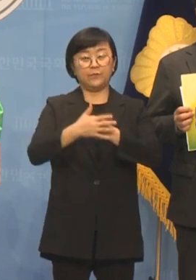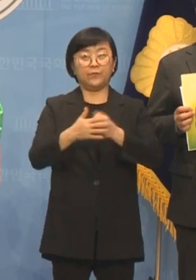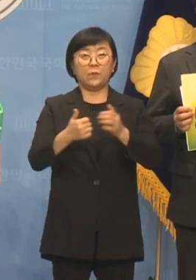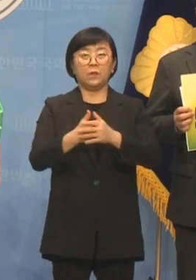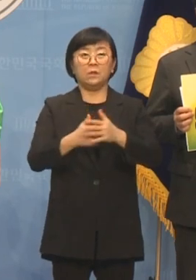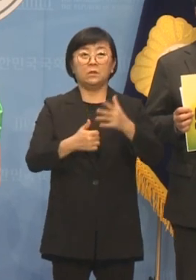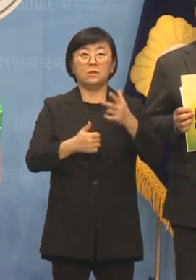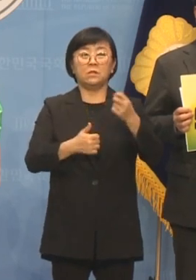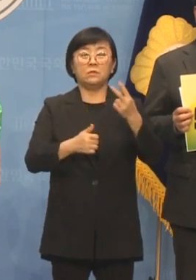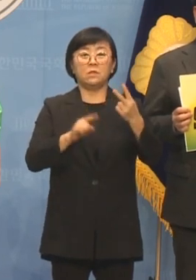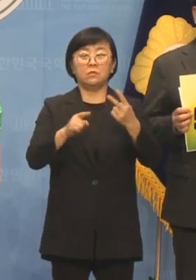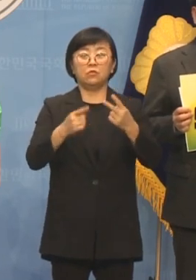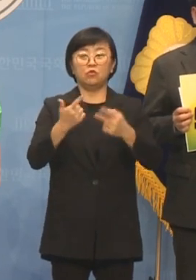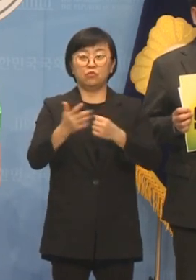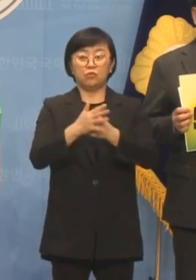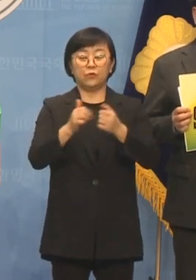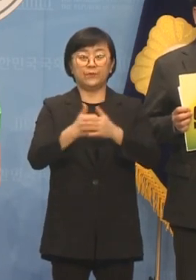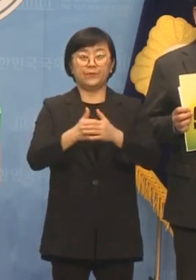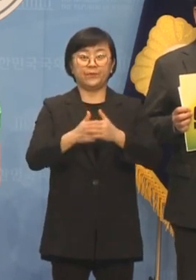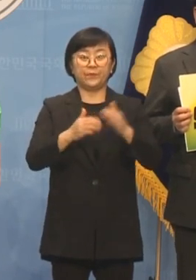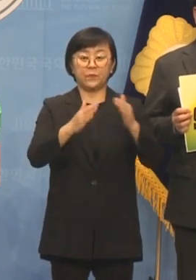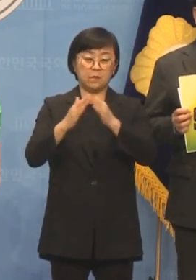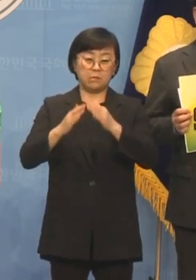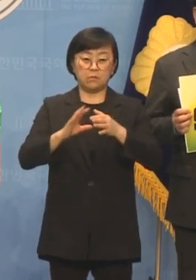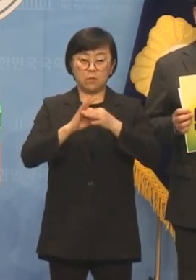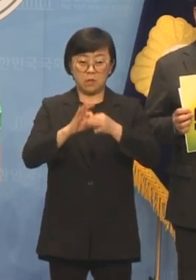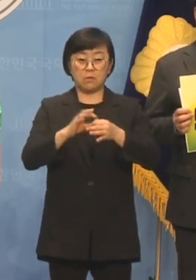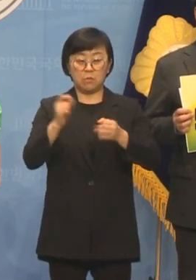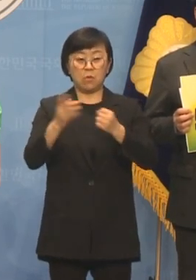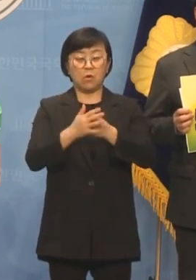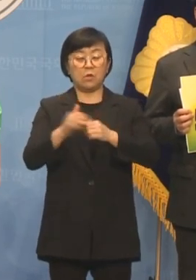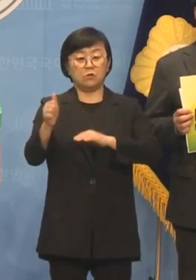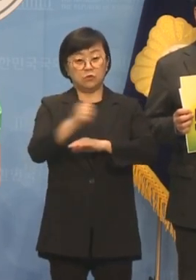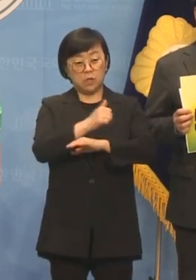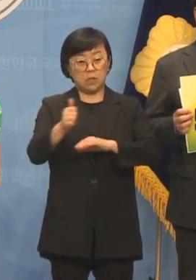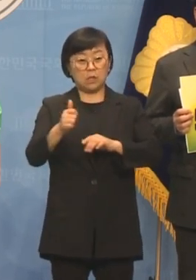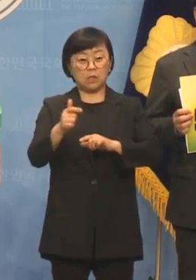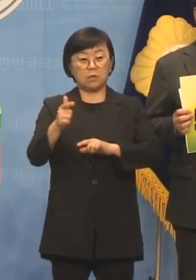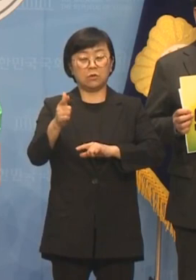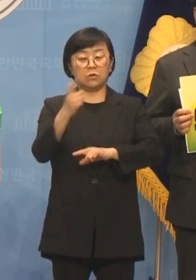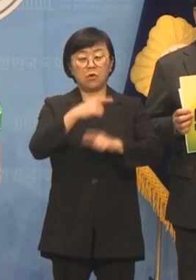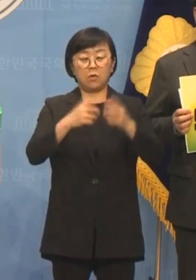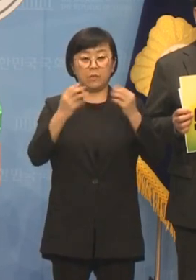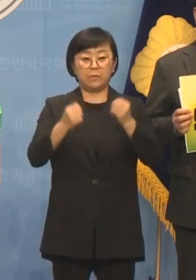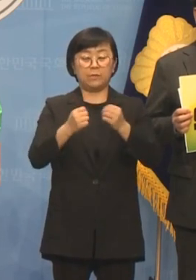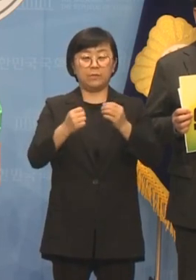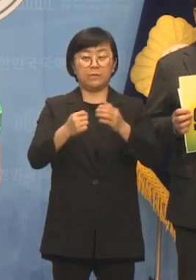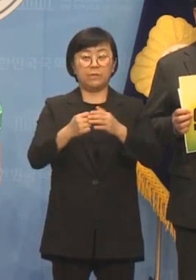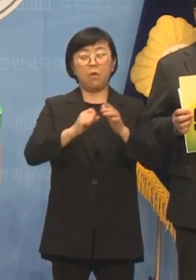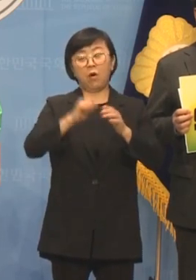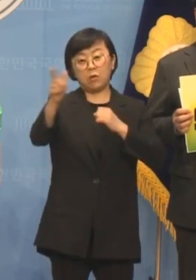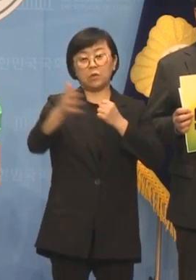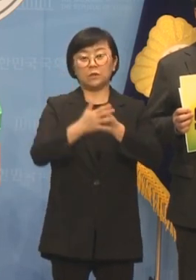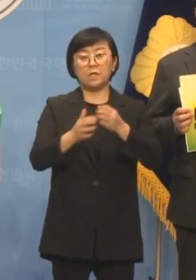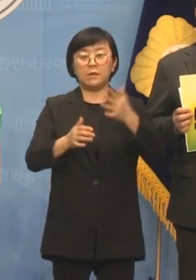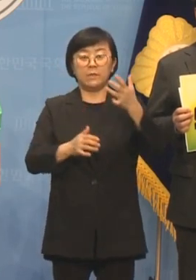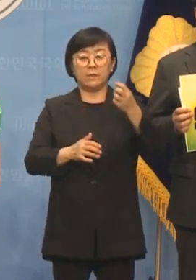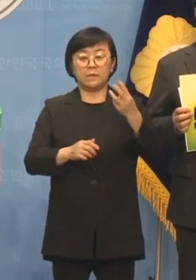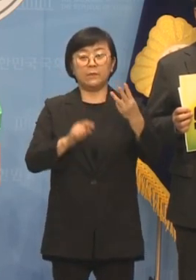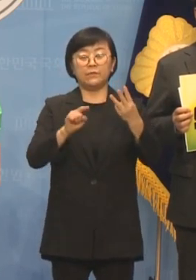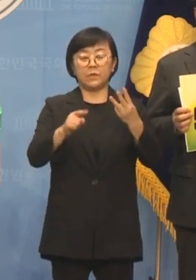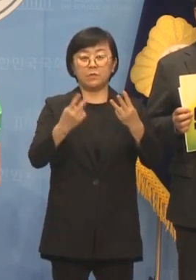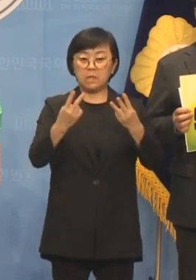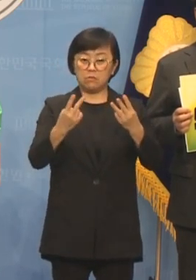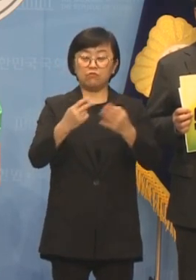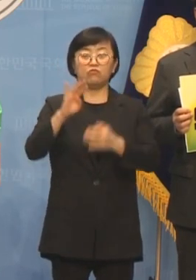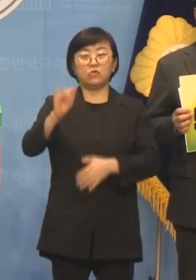72.6 주택 가격 교통 상황 등으로 인해 출퇴근 시간이 더 소유되는 수도권의 경우 83.2이